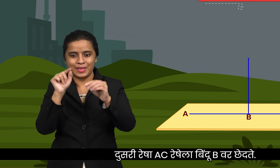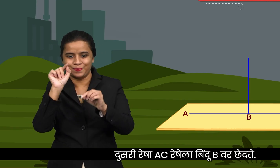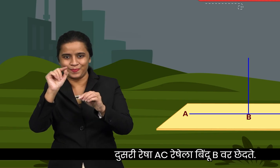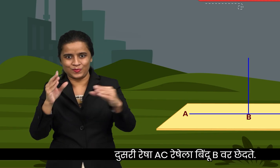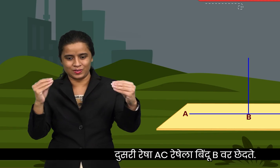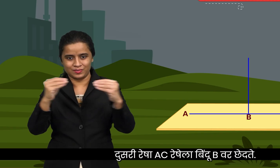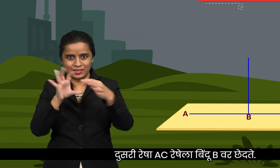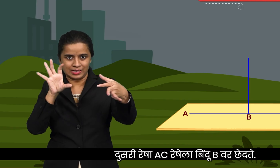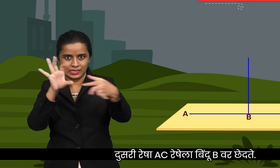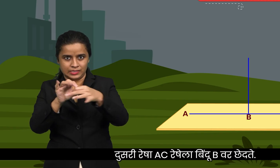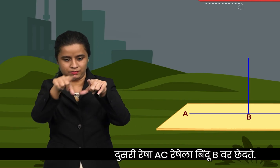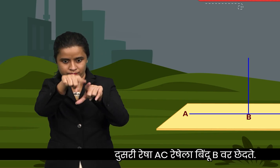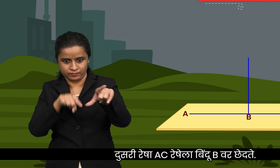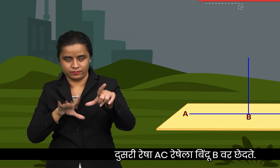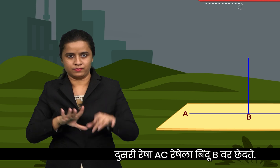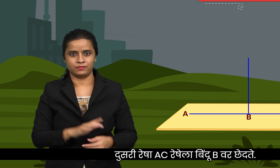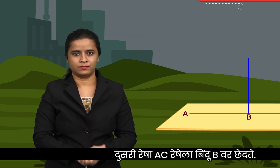छेदते.